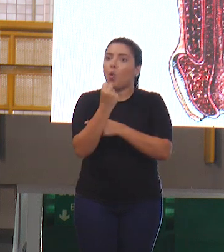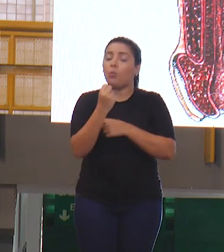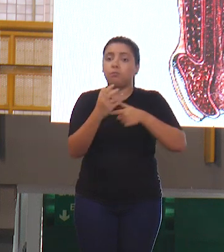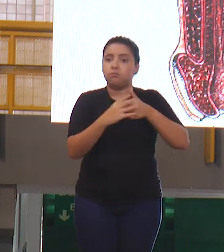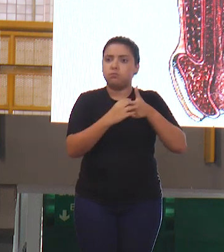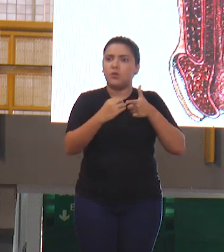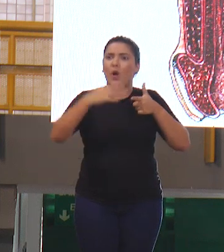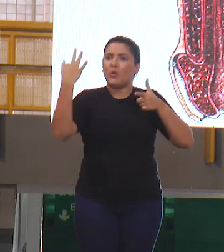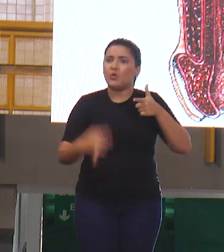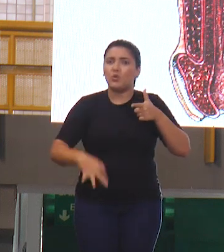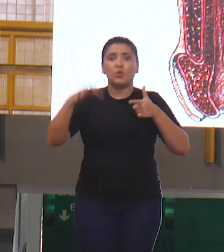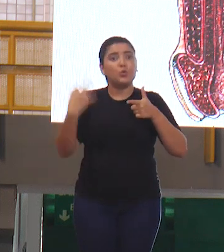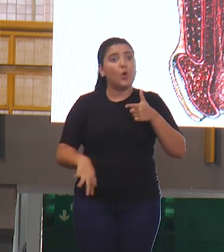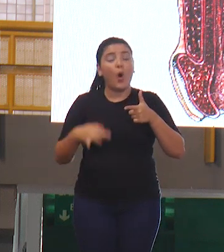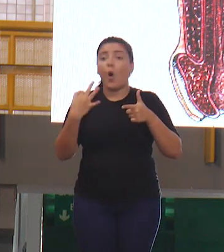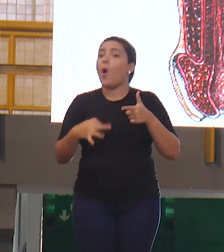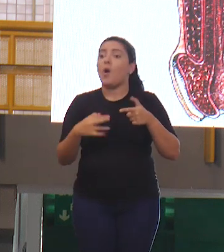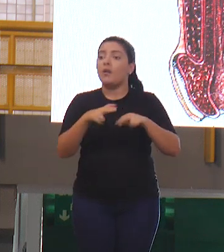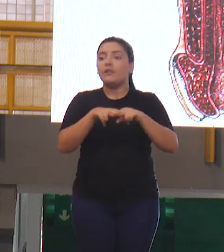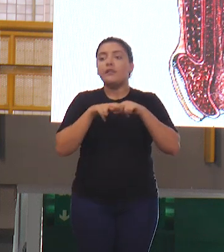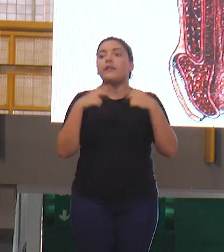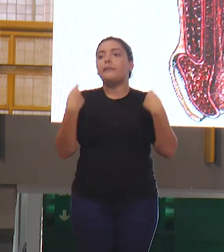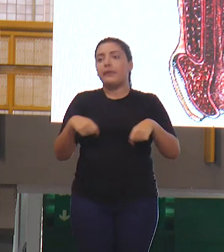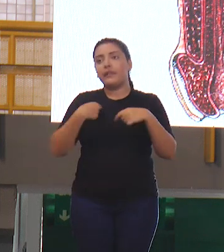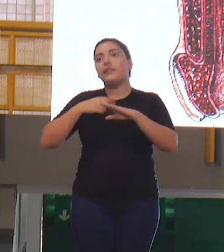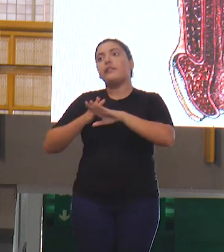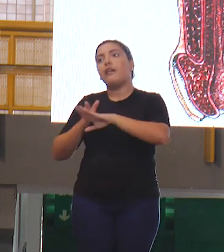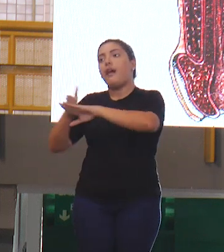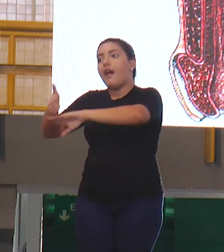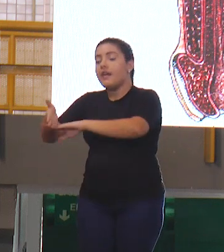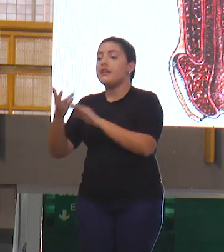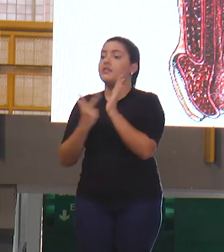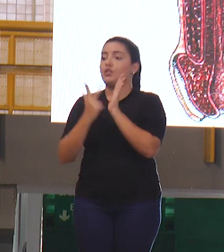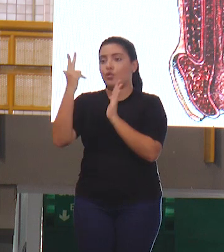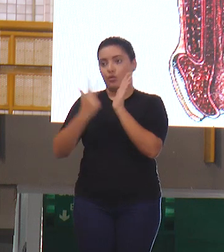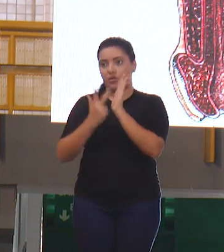Muita dor. E aí é necessária uma intervenção cirúrgica.